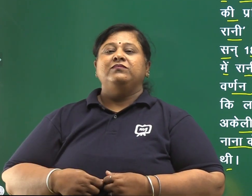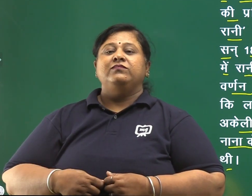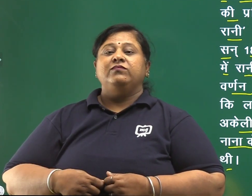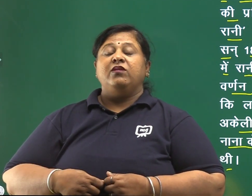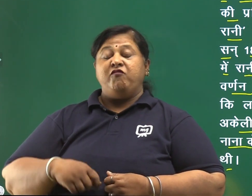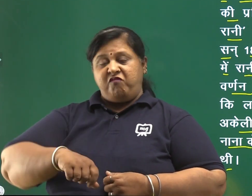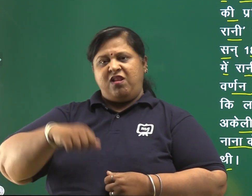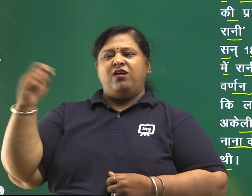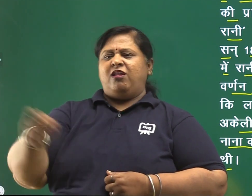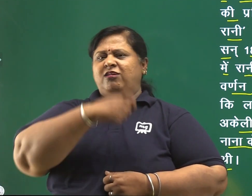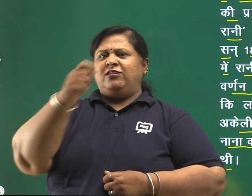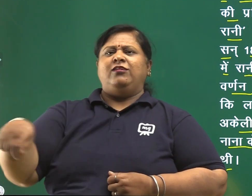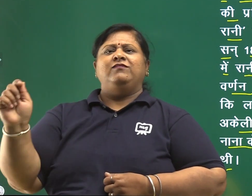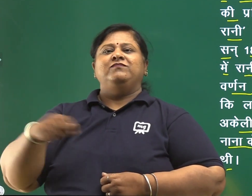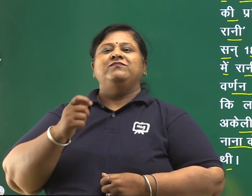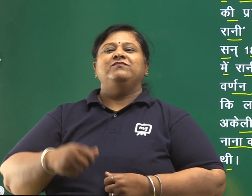वीरांगना थी